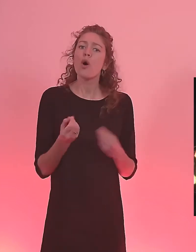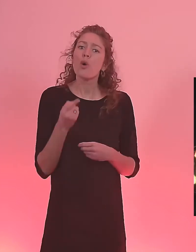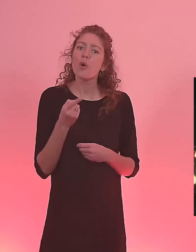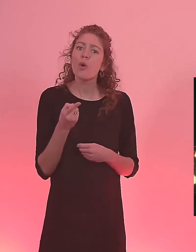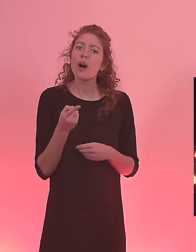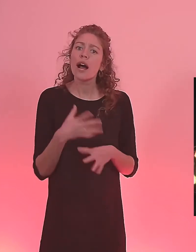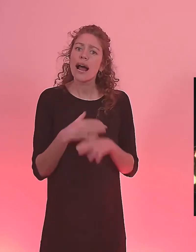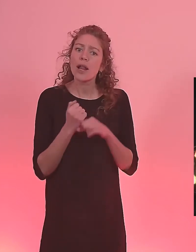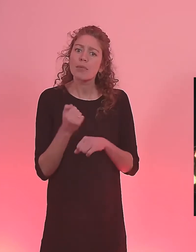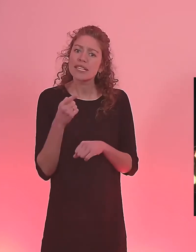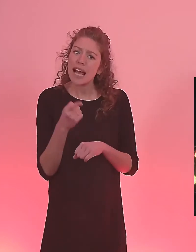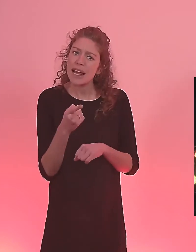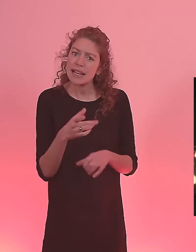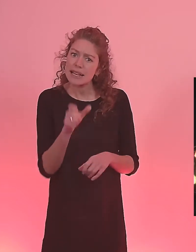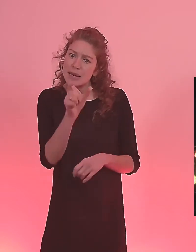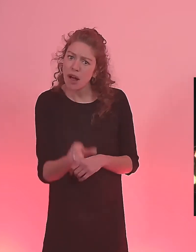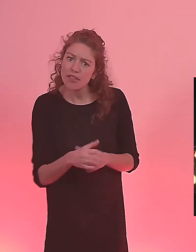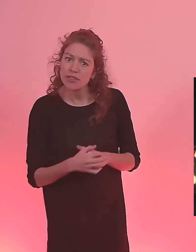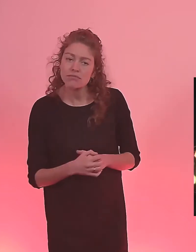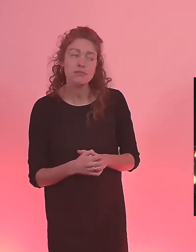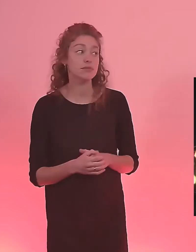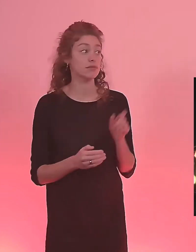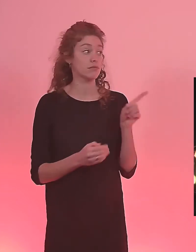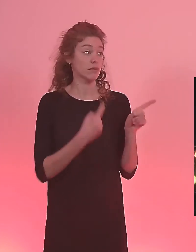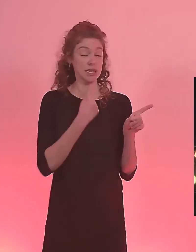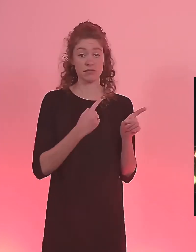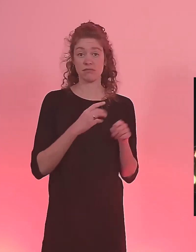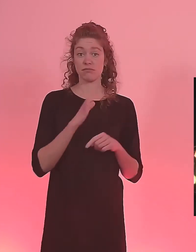Als iemand pijn heeft, dan help ik hem even.